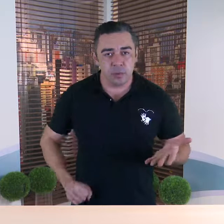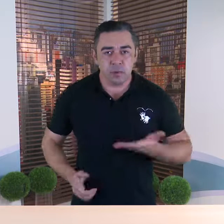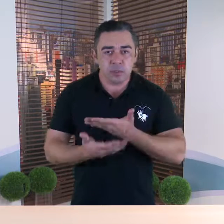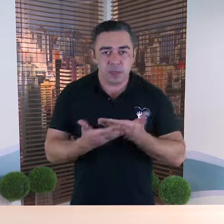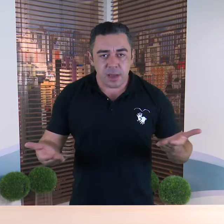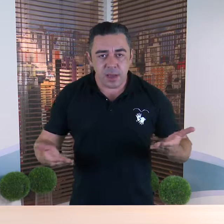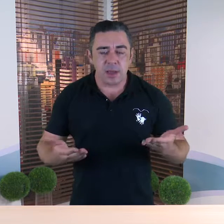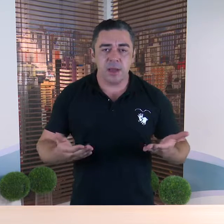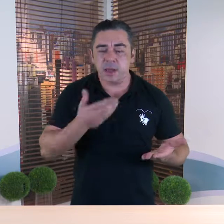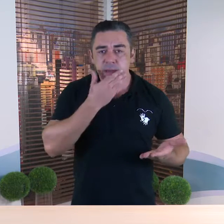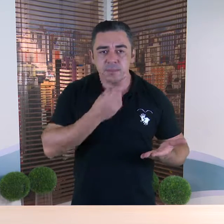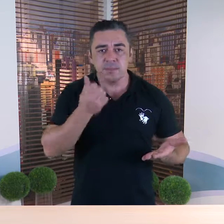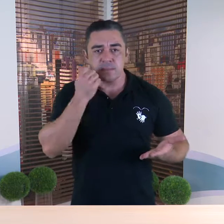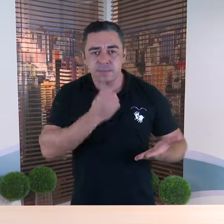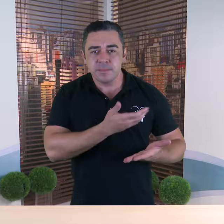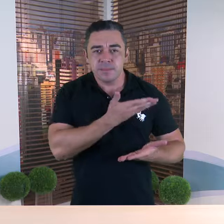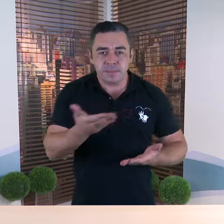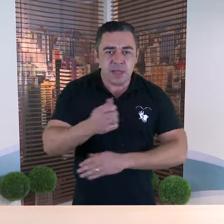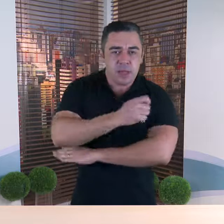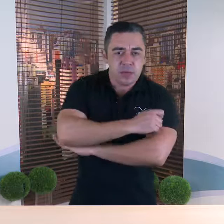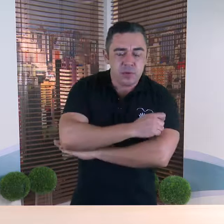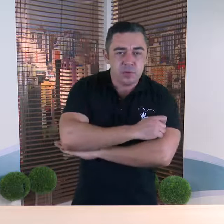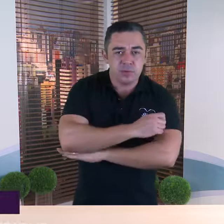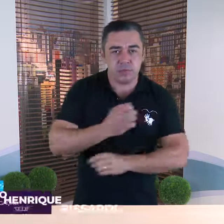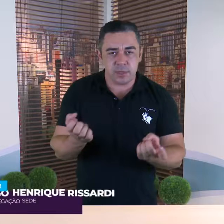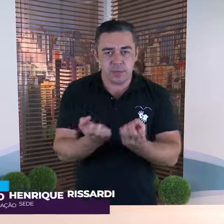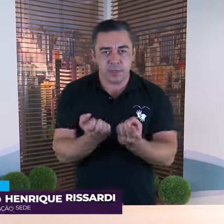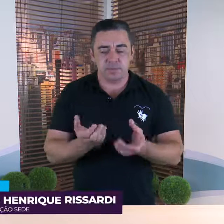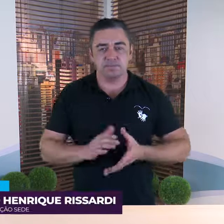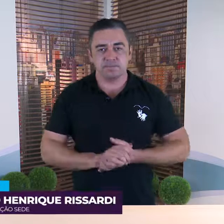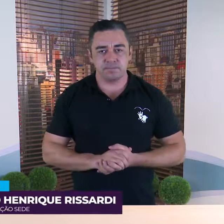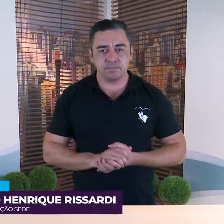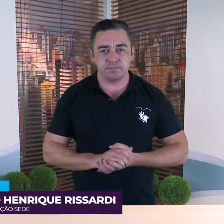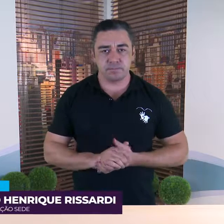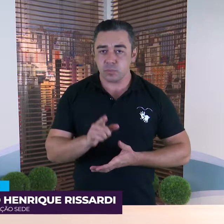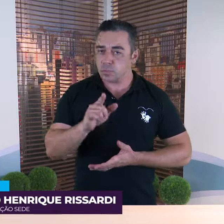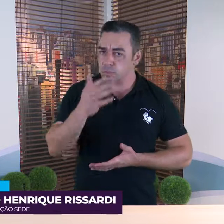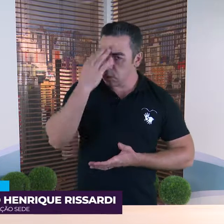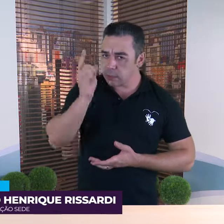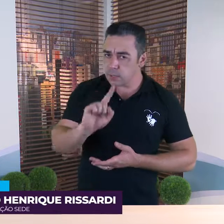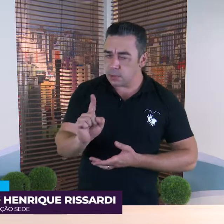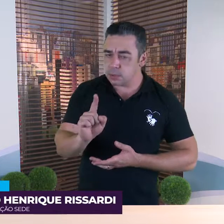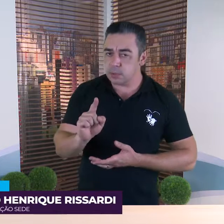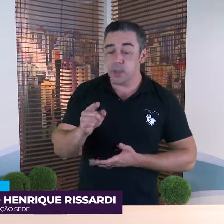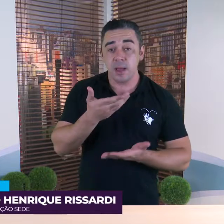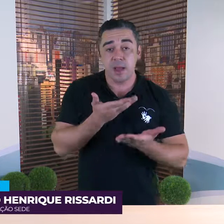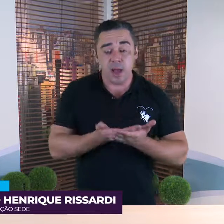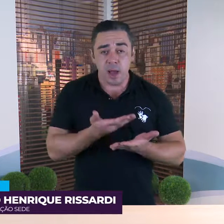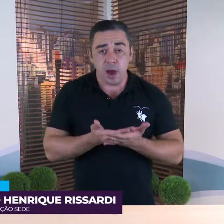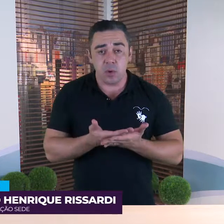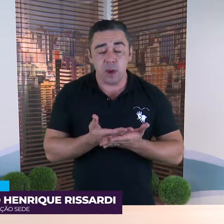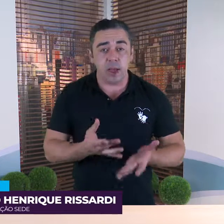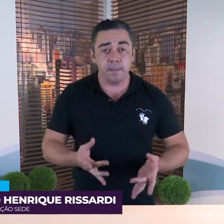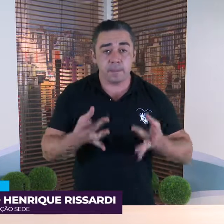A paz do Senhor, alunas e alunos da Escola Bíblica Dominical. Não se esqueça que as